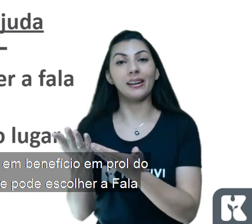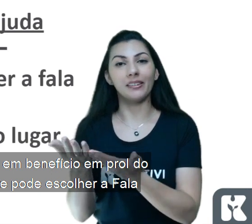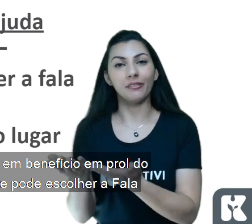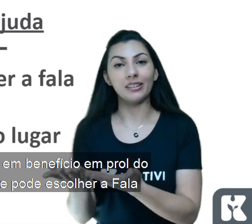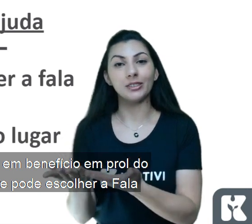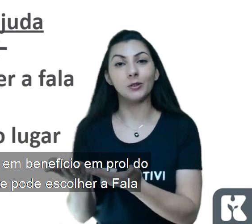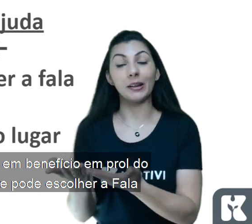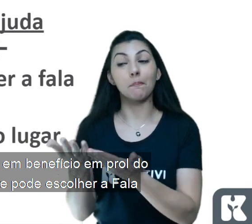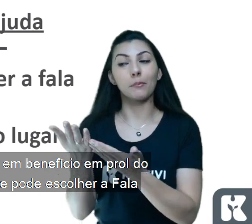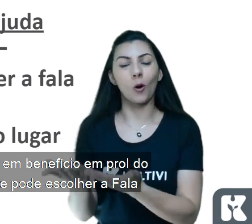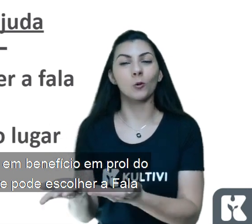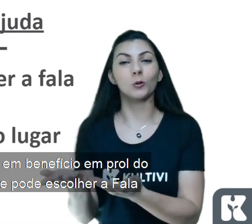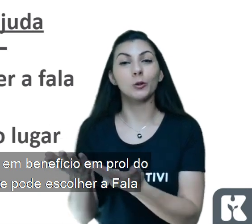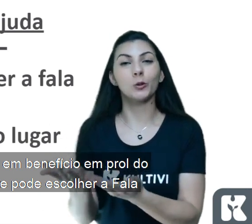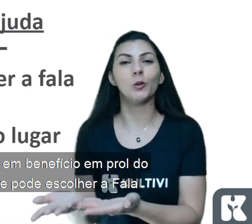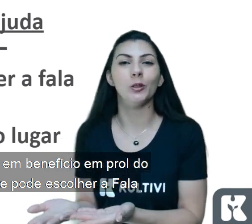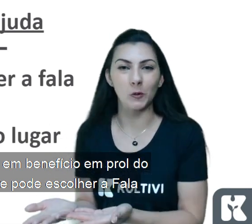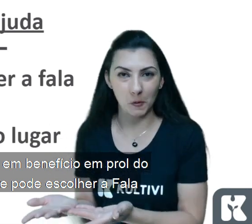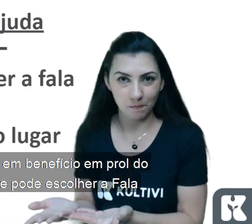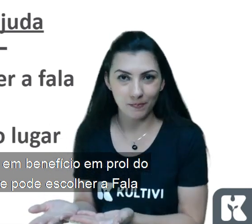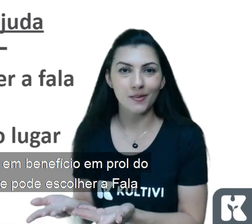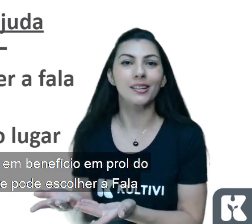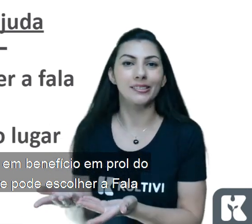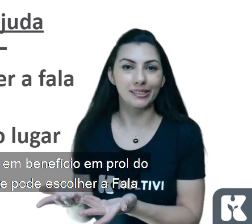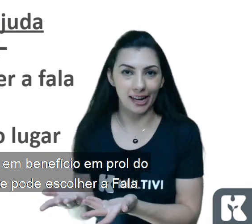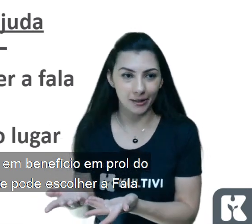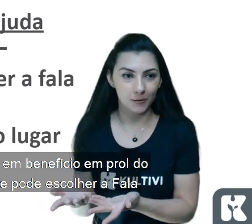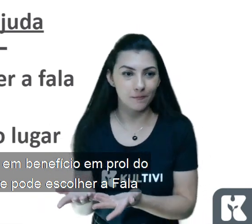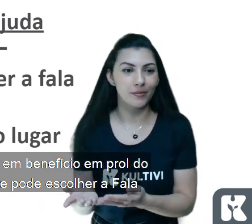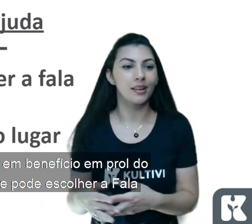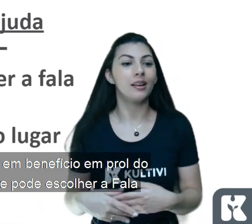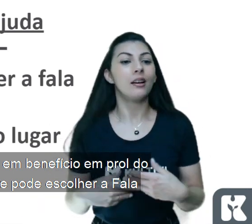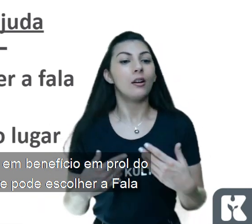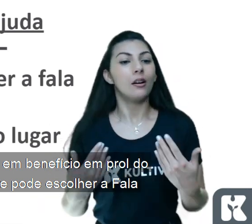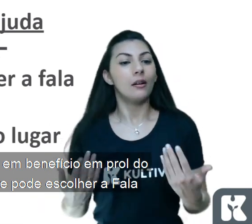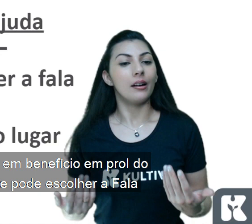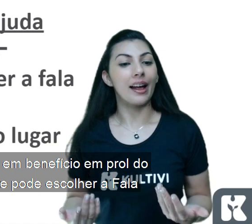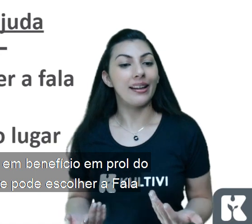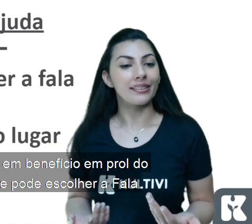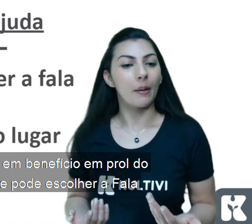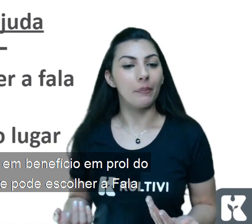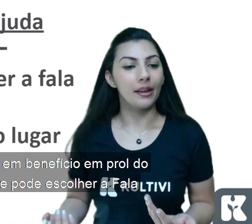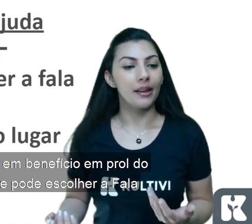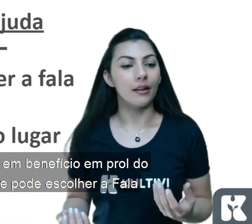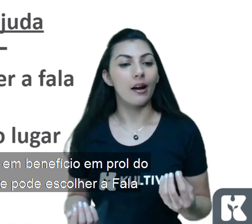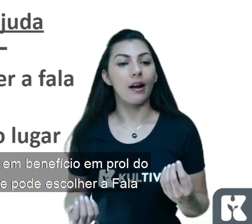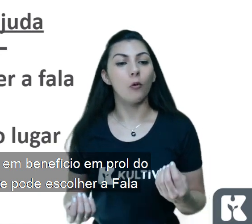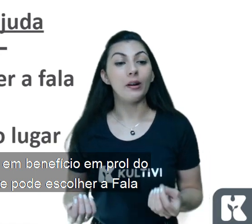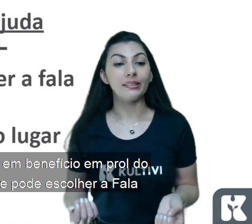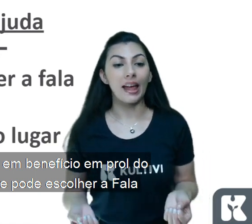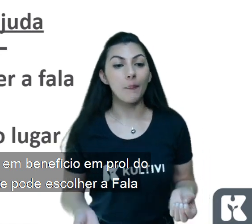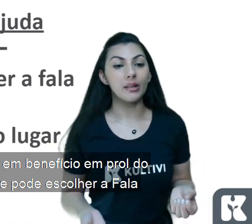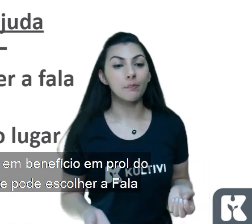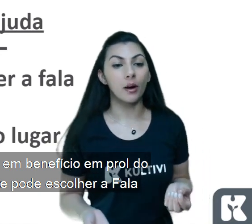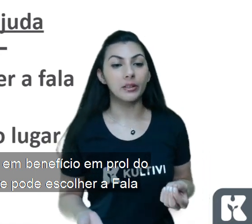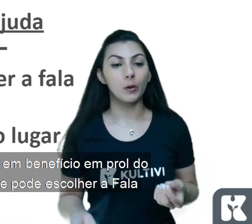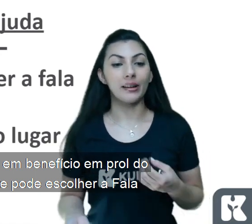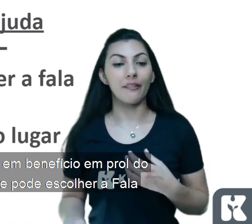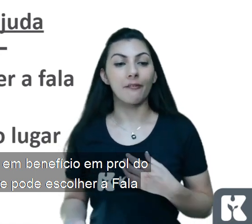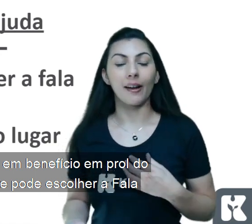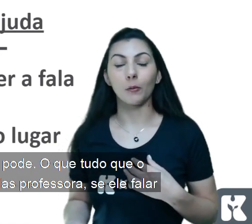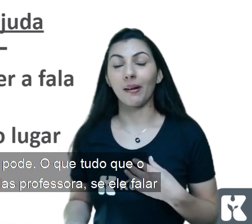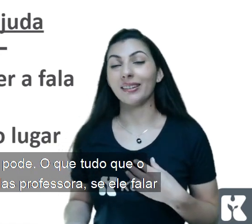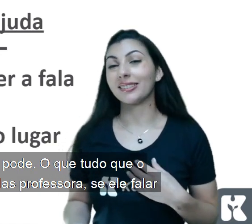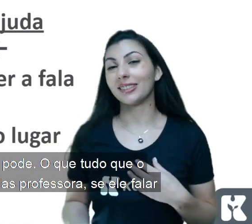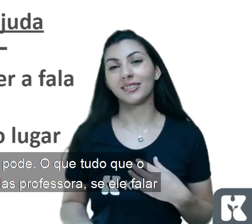em benefício, em prol do surdo, certo? A letra B, o intérprete pode escolher